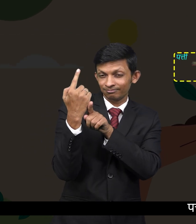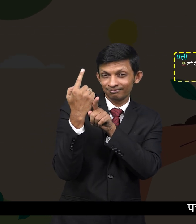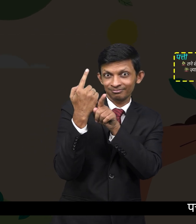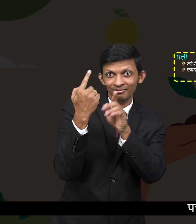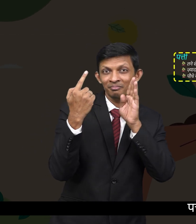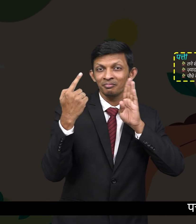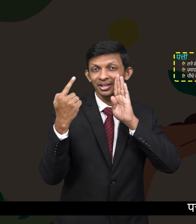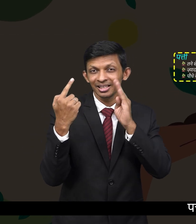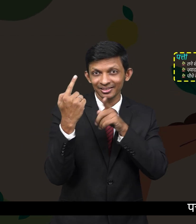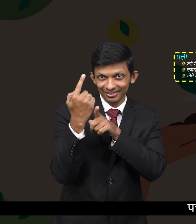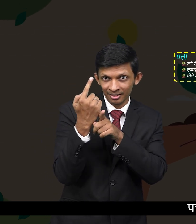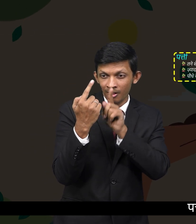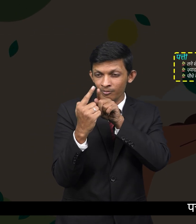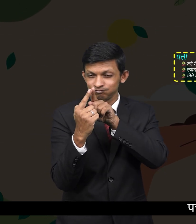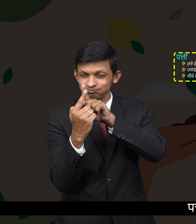पत्ती, फूल